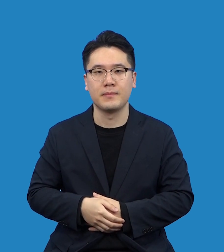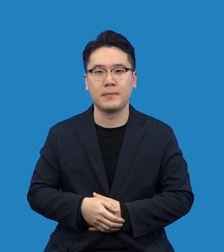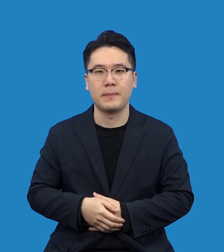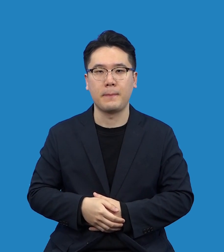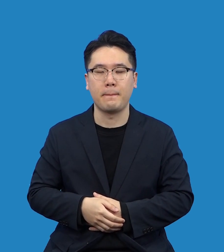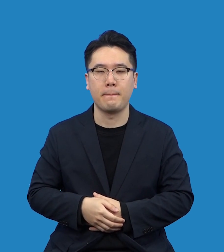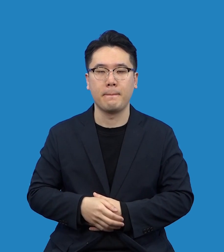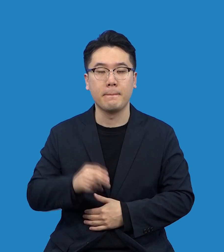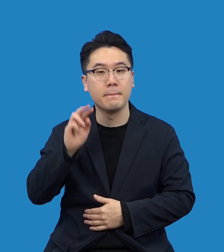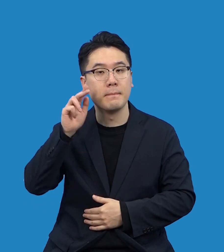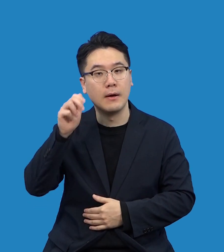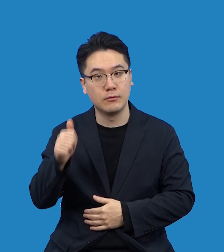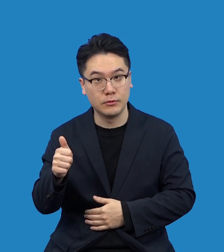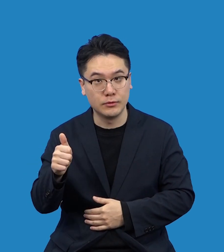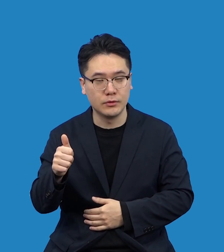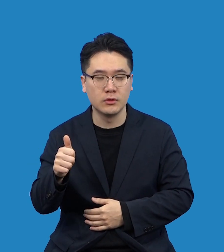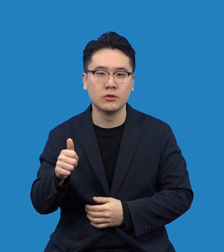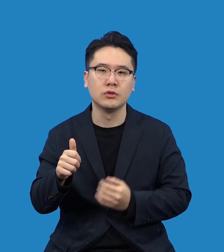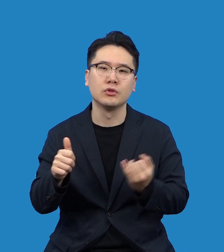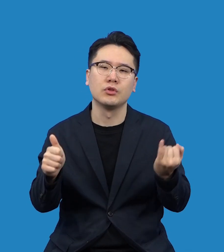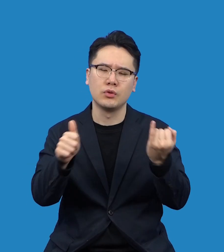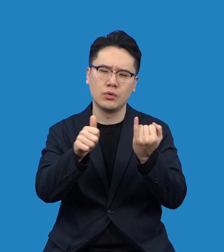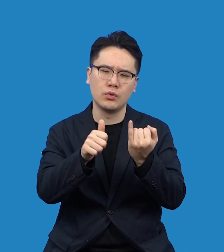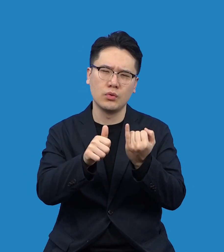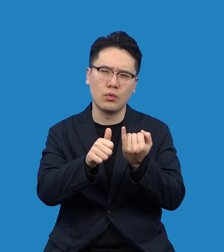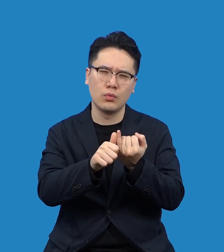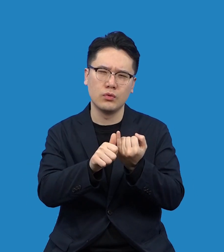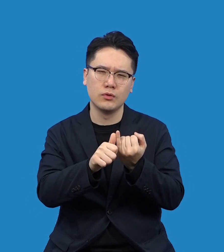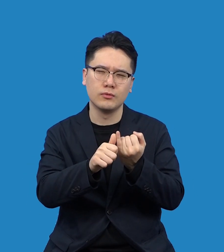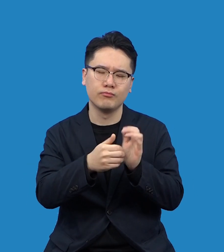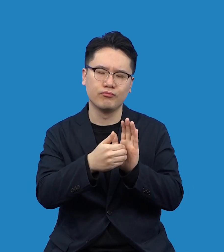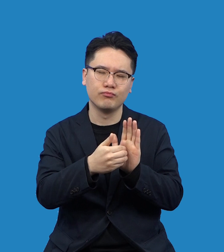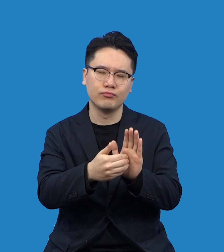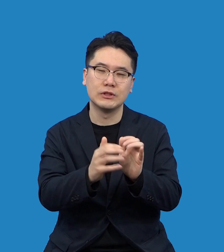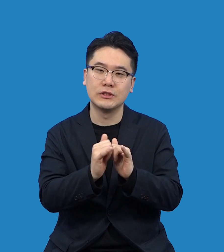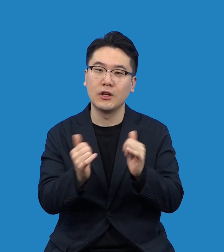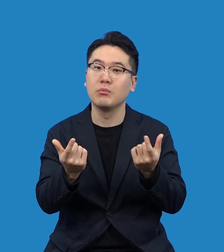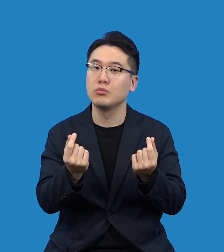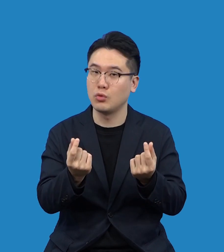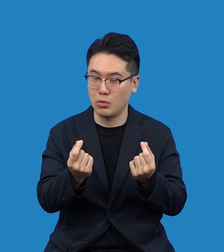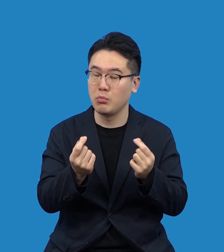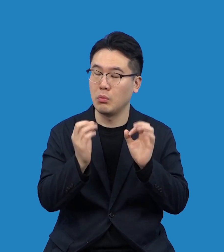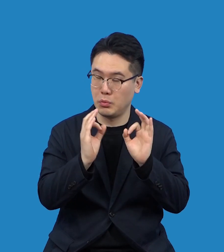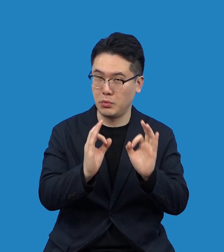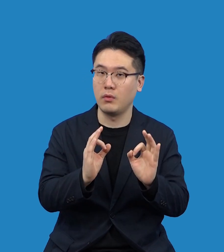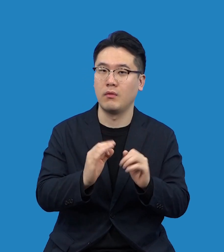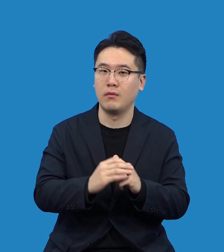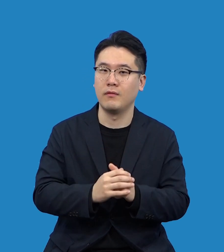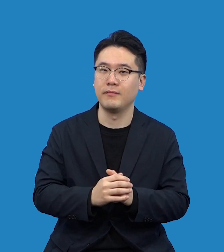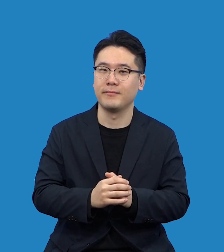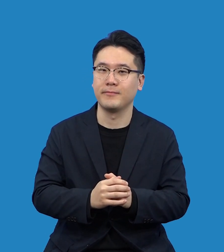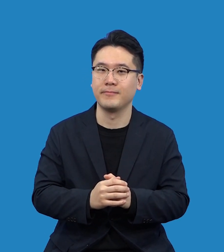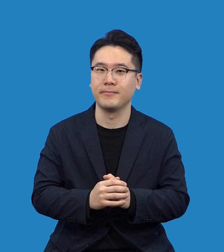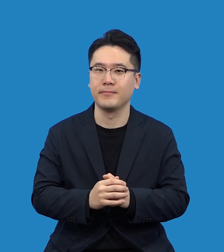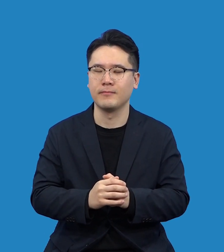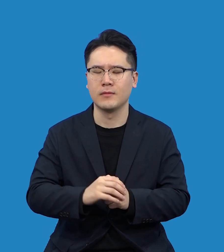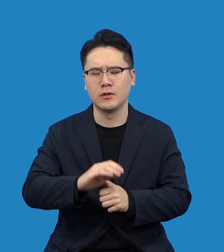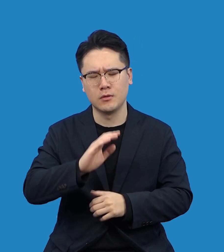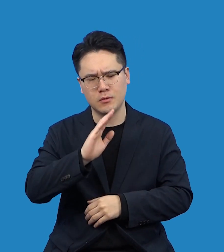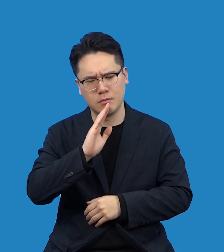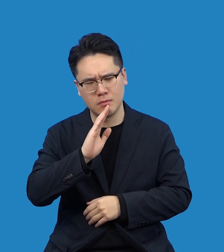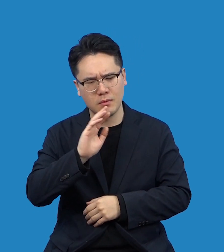마치 바울은 결혼을 부정하는 사람처럼 보입니다. 실제로 바울이